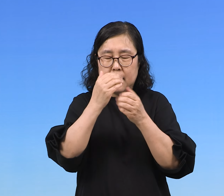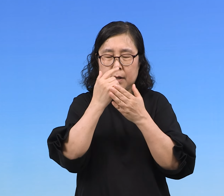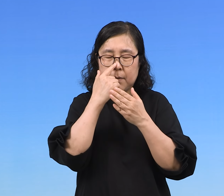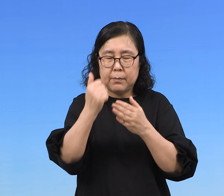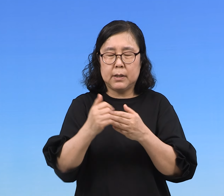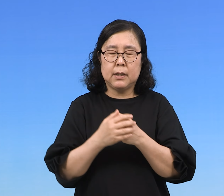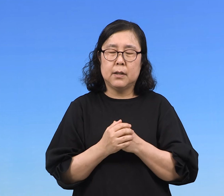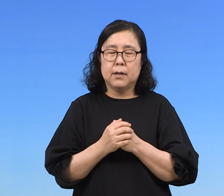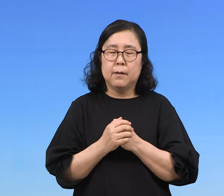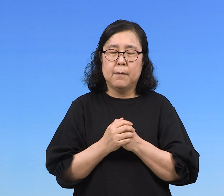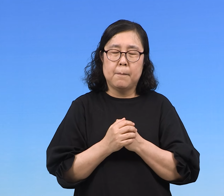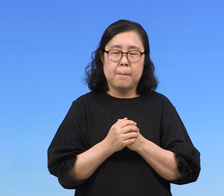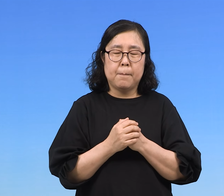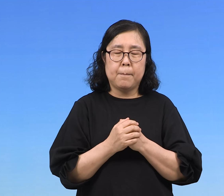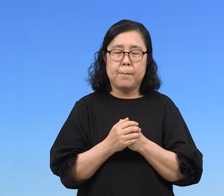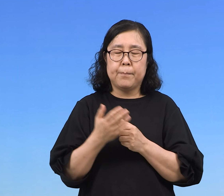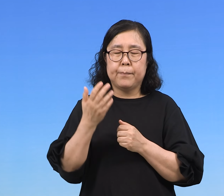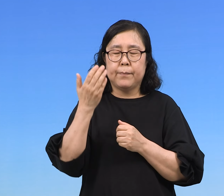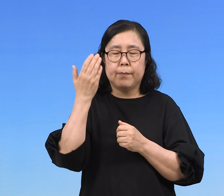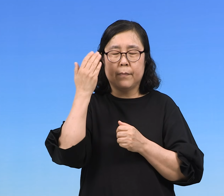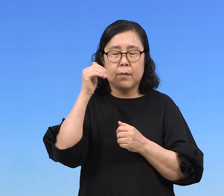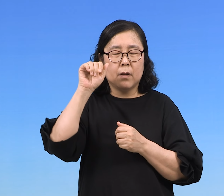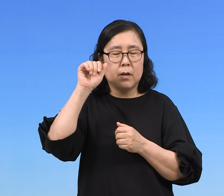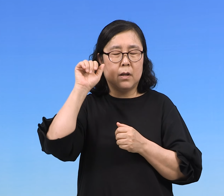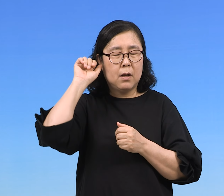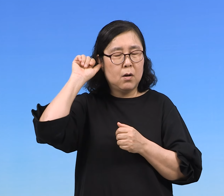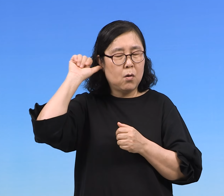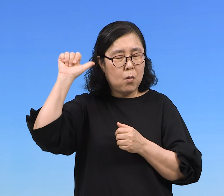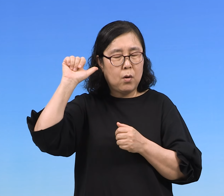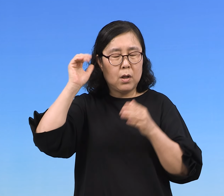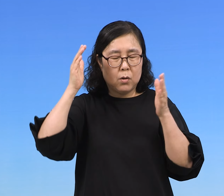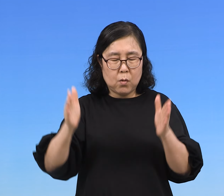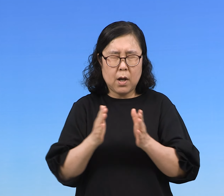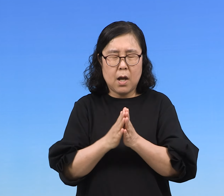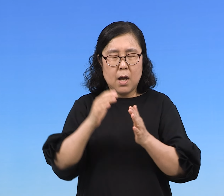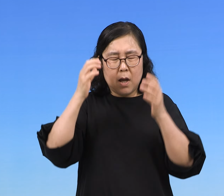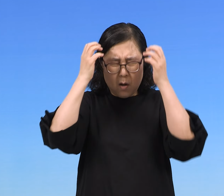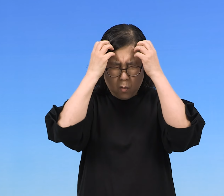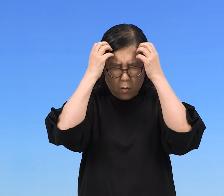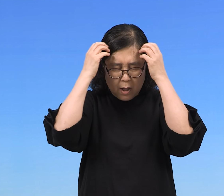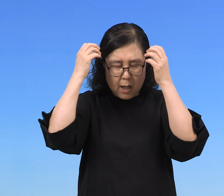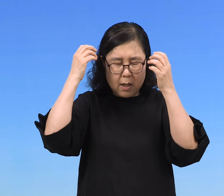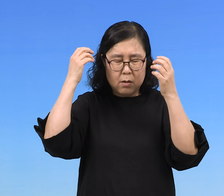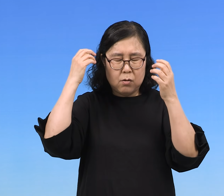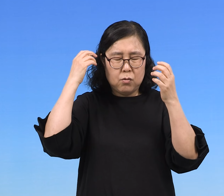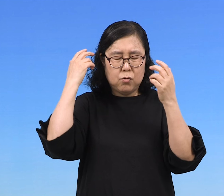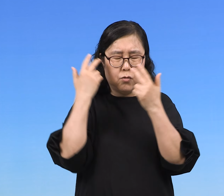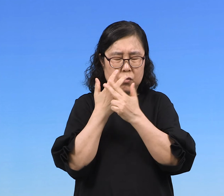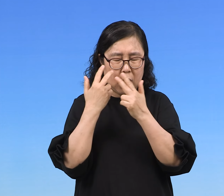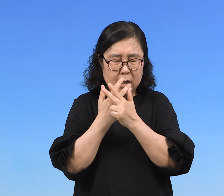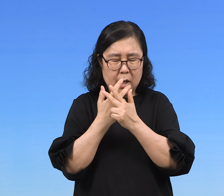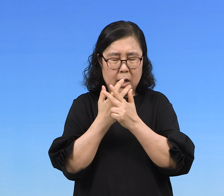살아계신 하나님 아버지, 지난 닷새 동안 고난주간의 그 긴 터널을